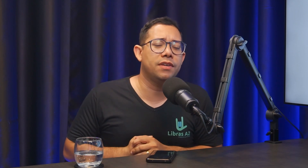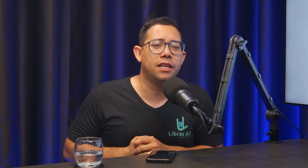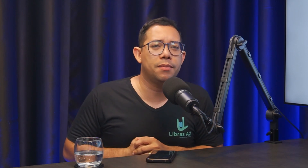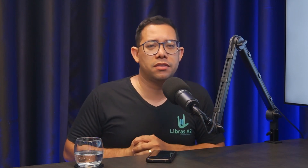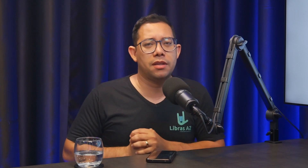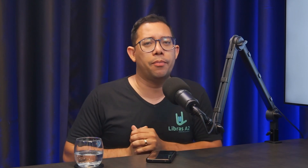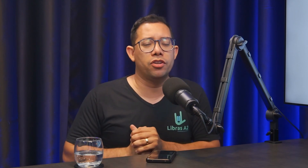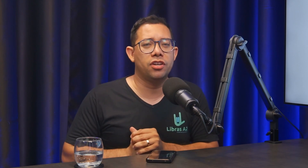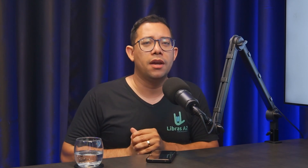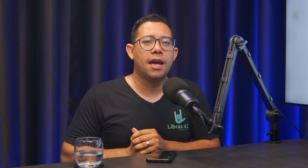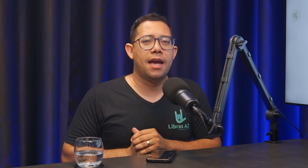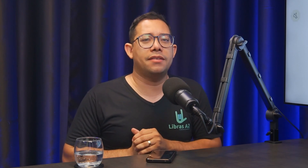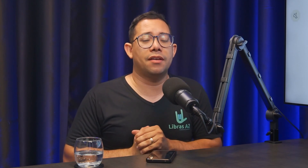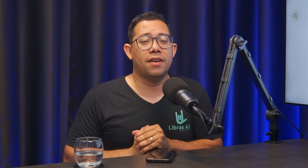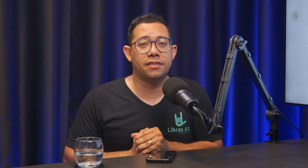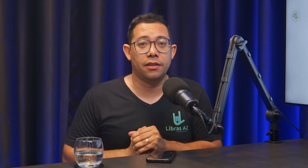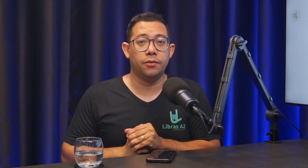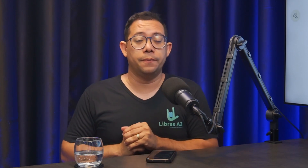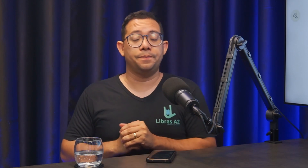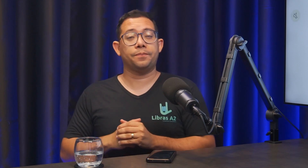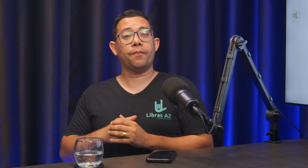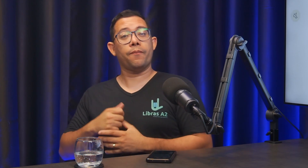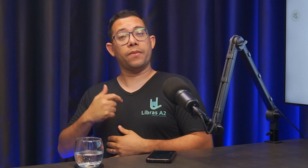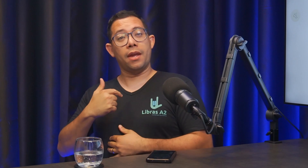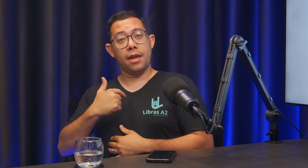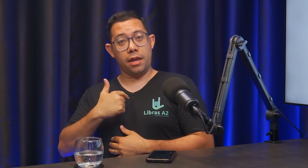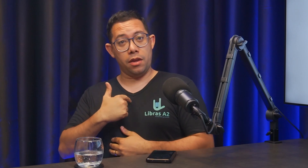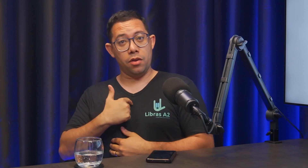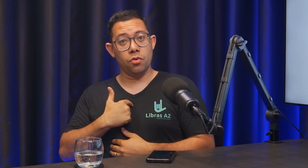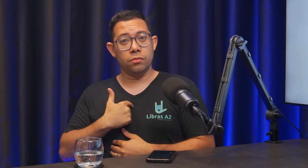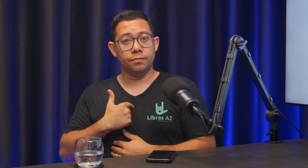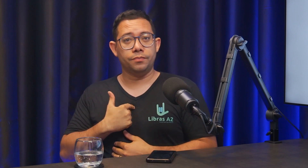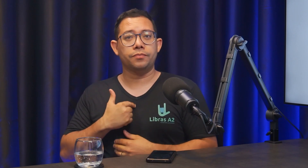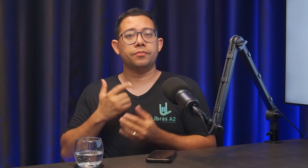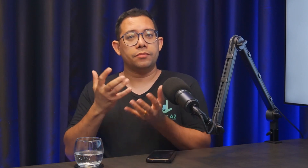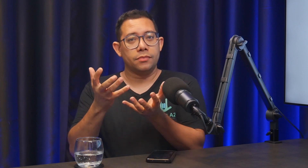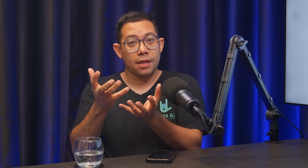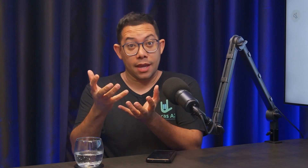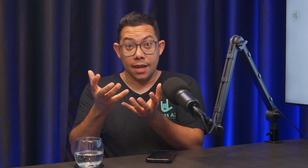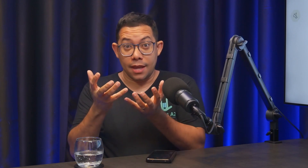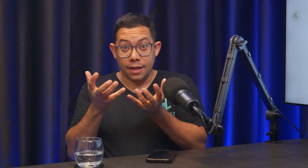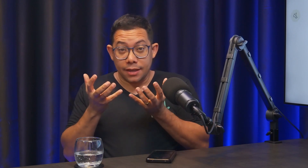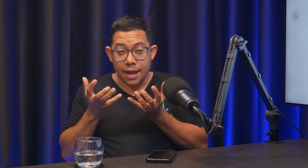Libras que você pode estar fazendo. Eu quero